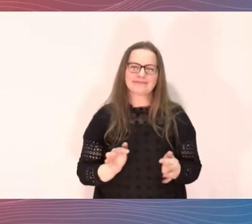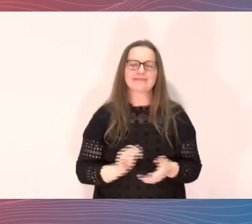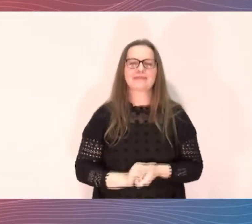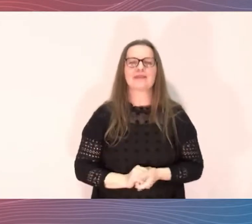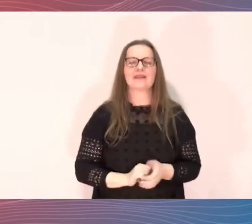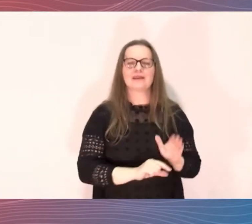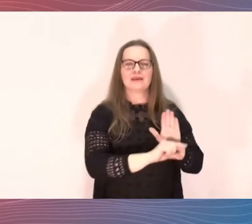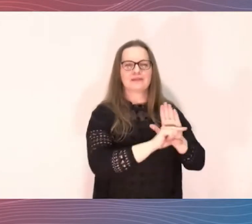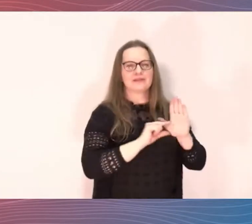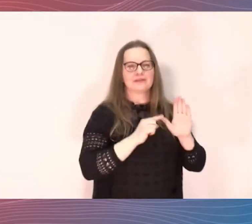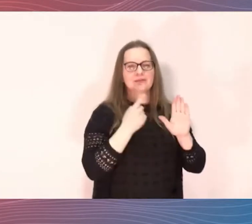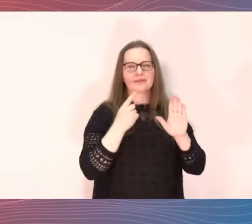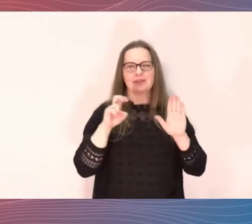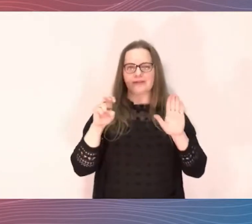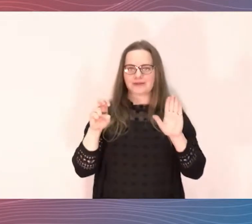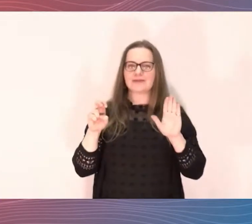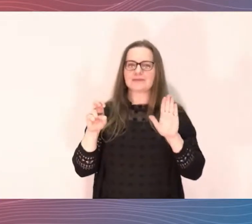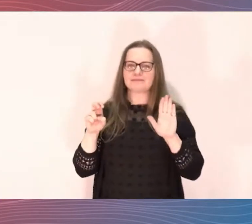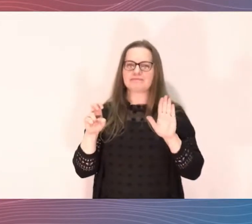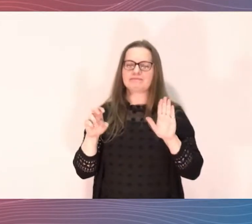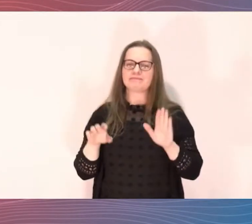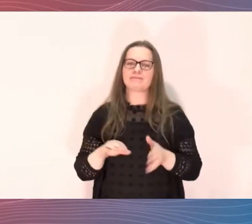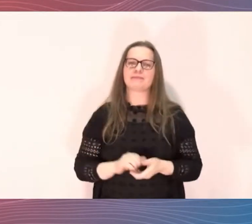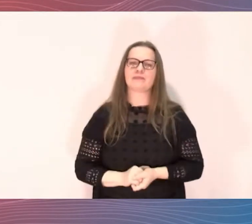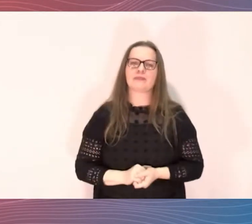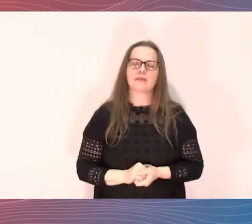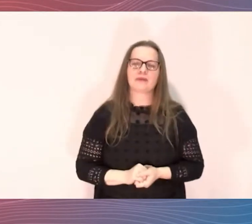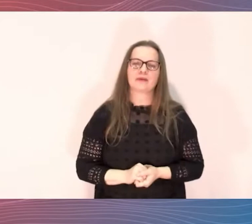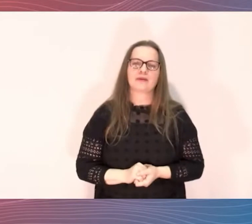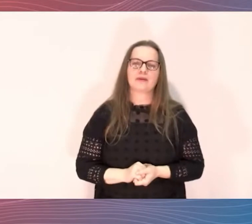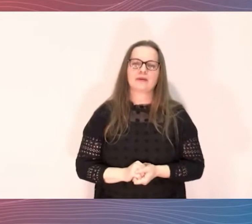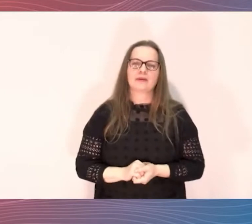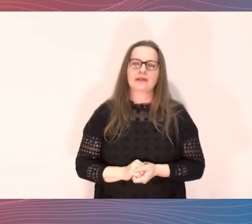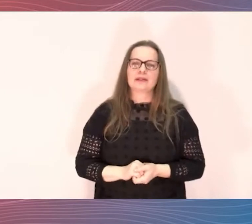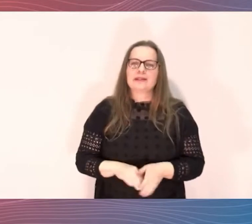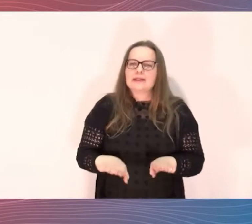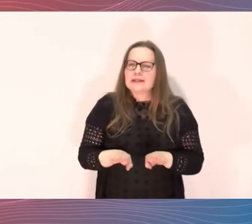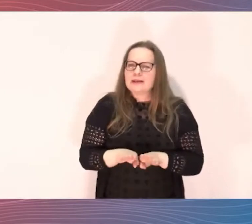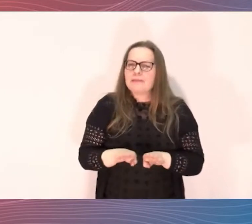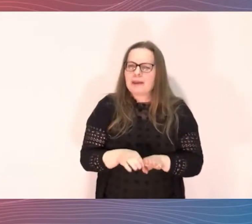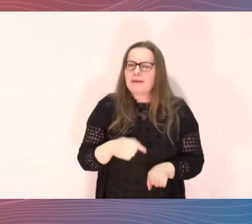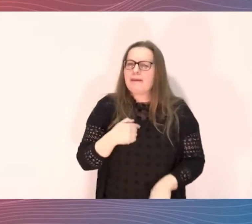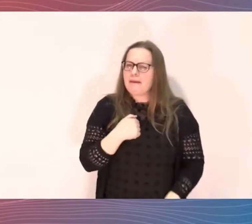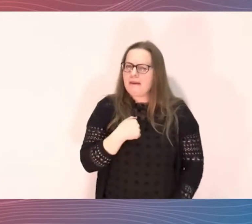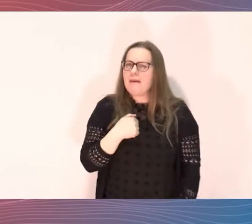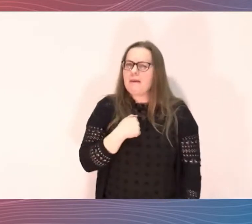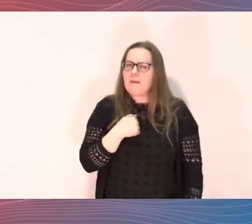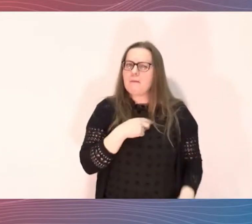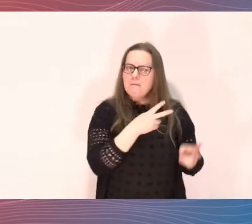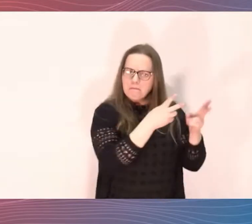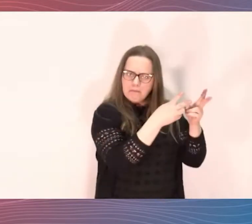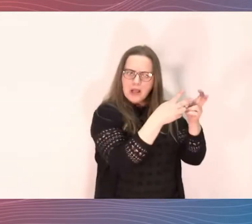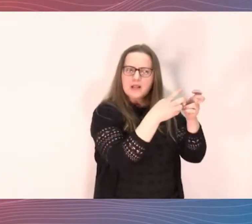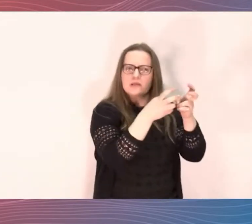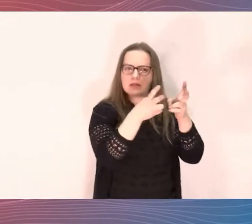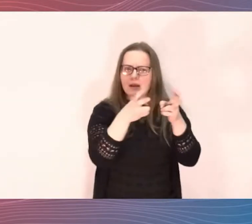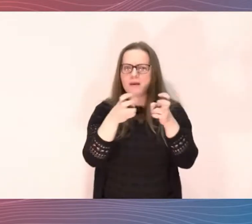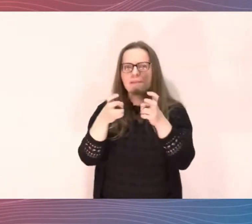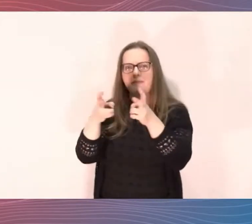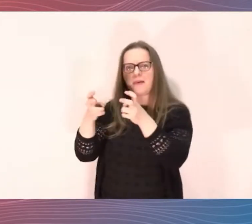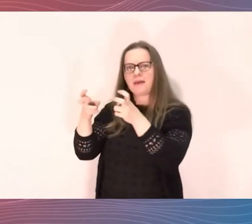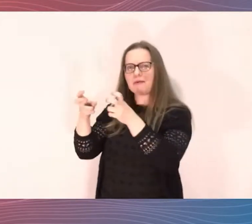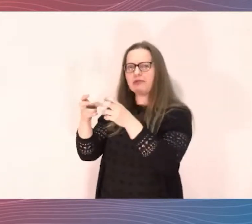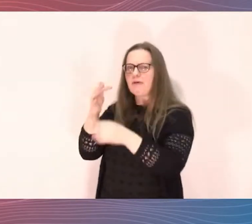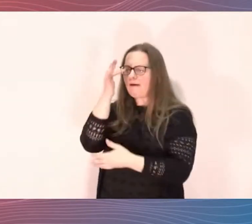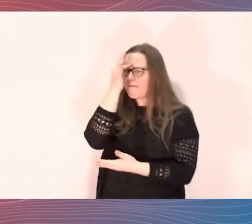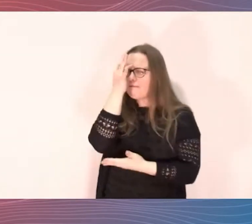Versículo 15. Por isso também eu, tendo ouvido a fé que há entre vós no Senhor